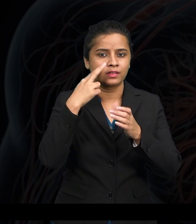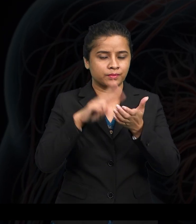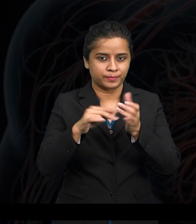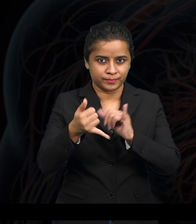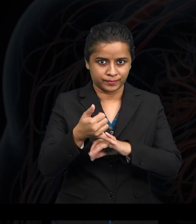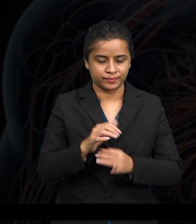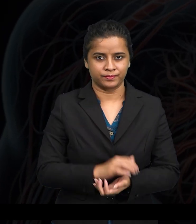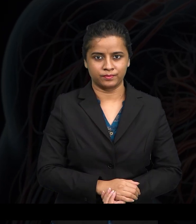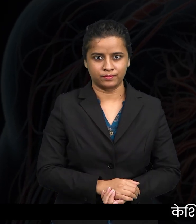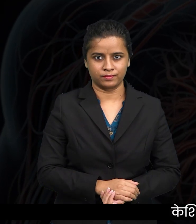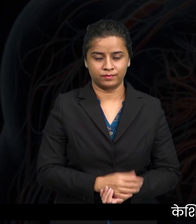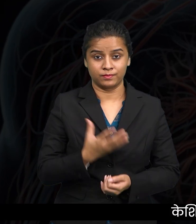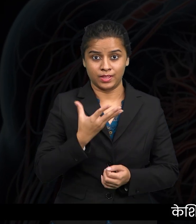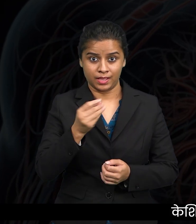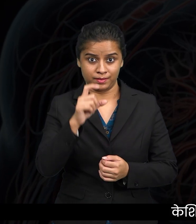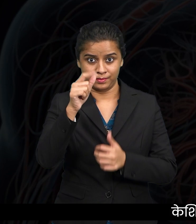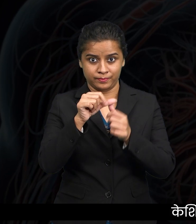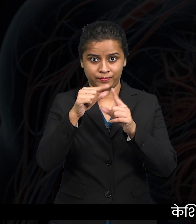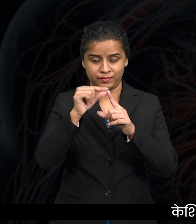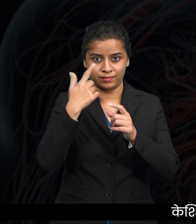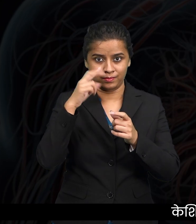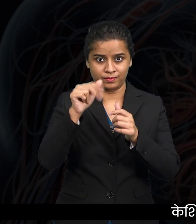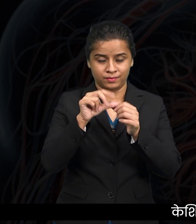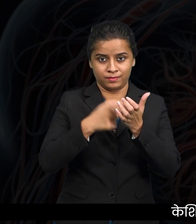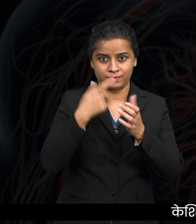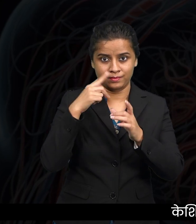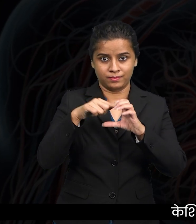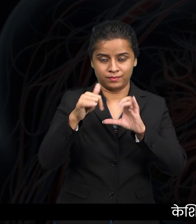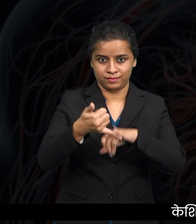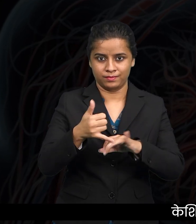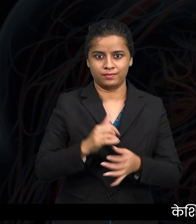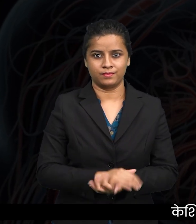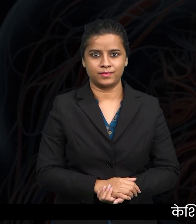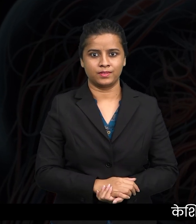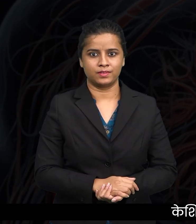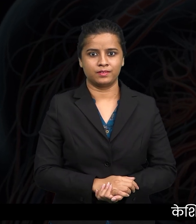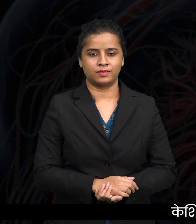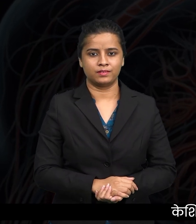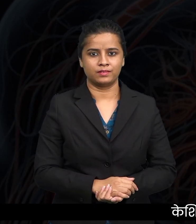शरीरीय और कोशिकाएं कहा जाता है।